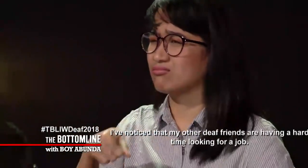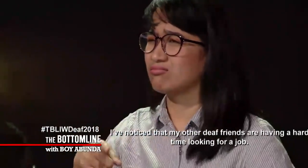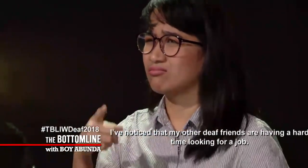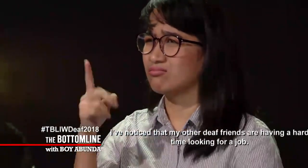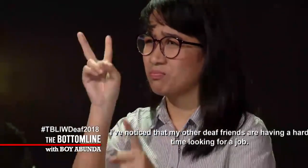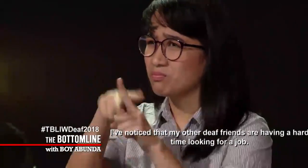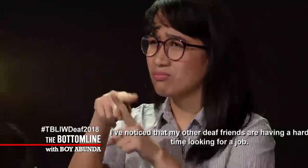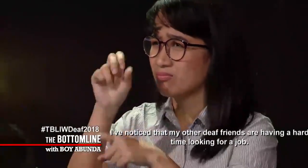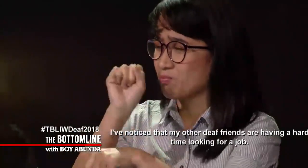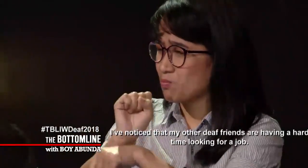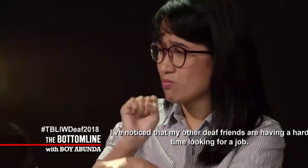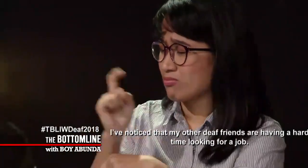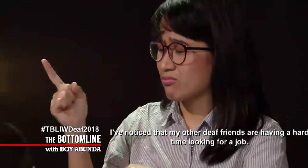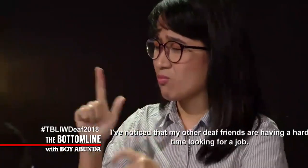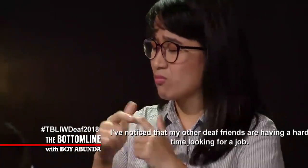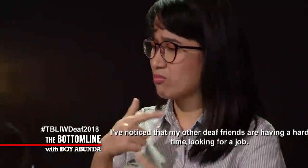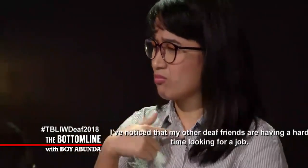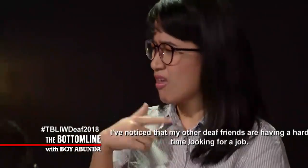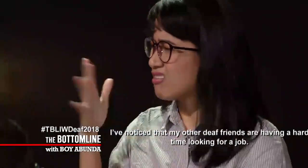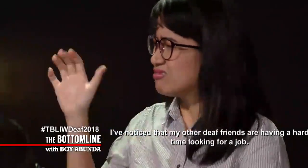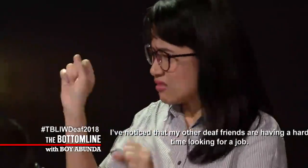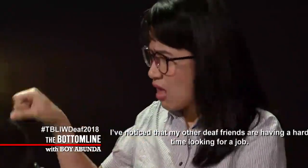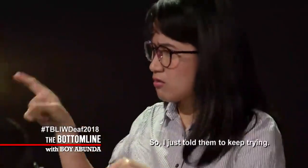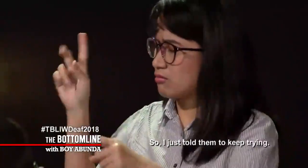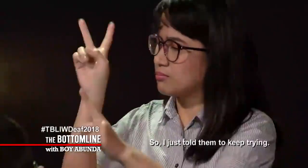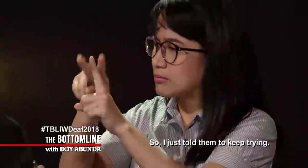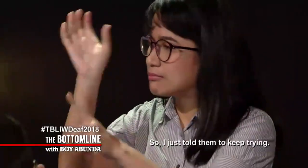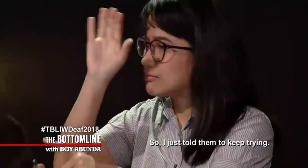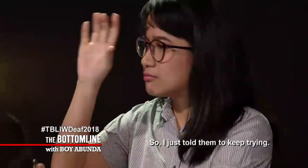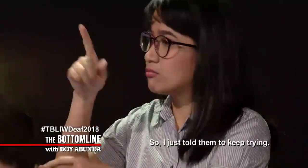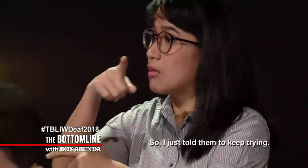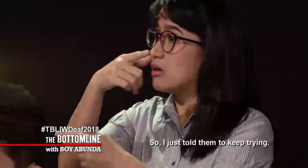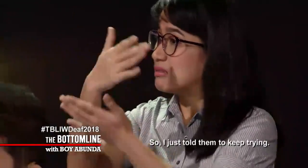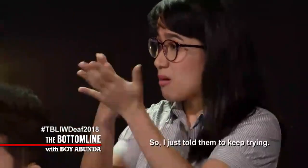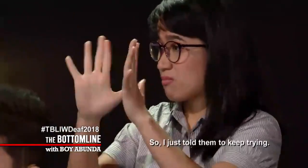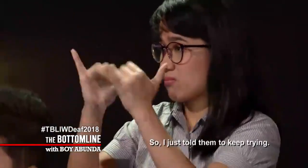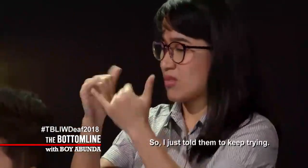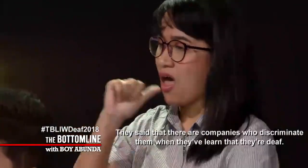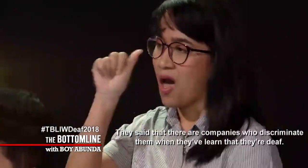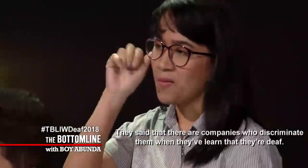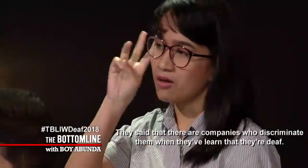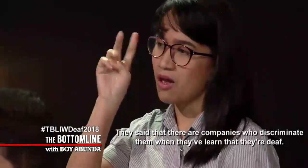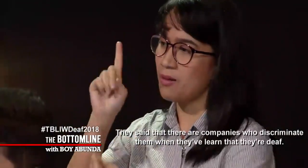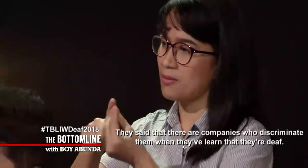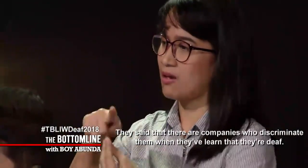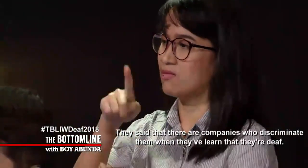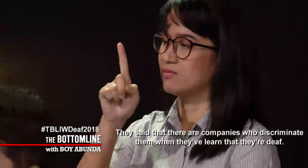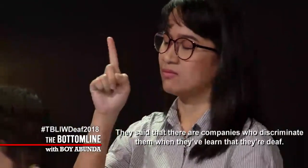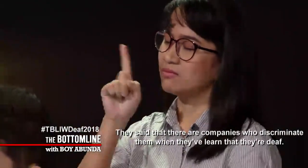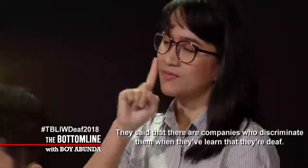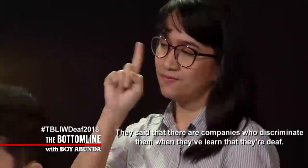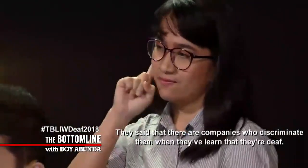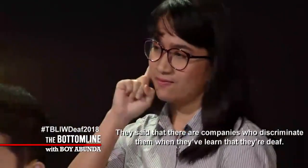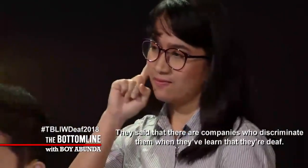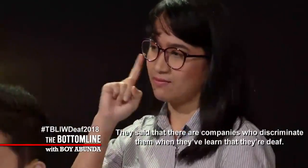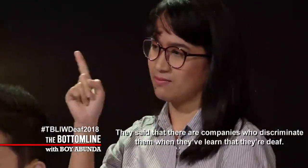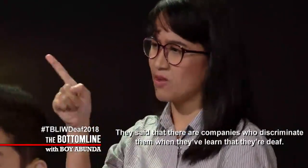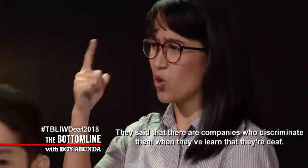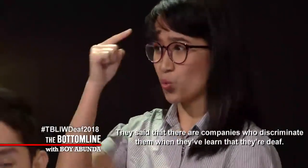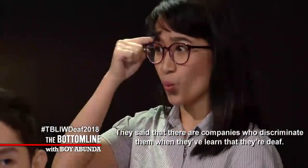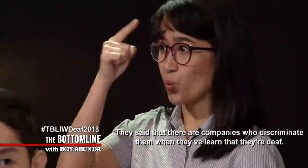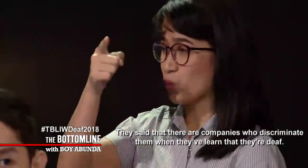sila makahanap ng trabaho. Kasi sabi ko lang sa kanila, subukan lang niya lang kasi maraming mga companies ang sinasabi nila,